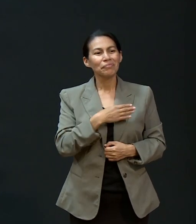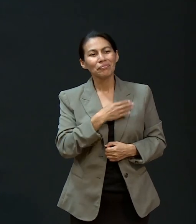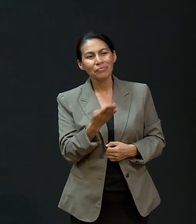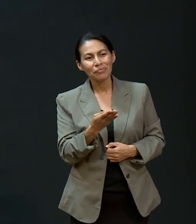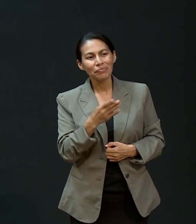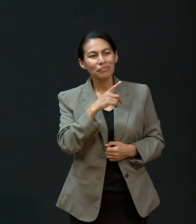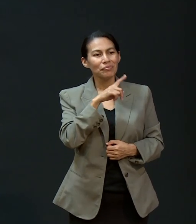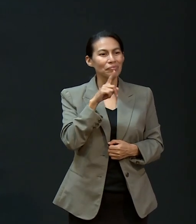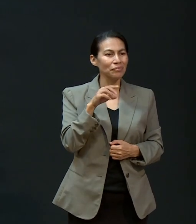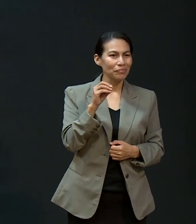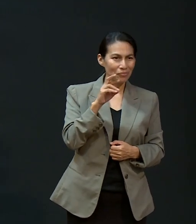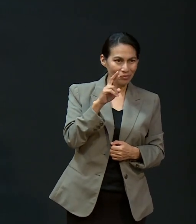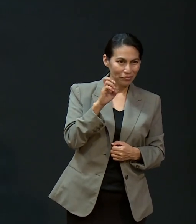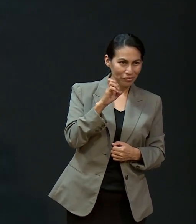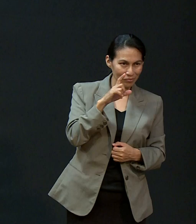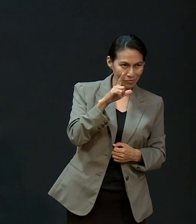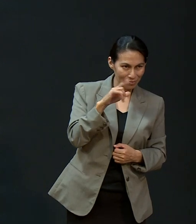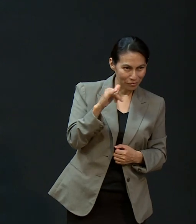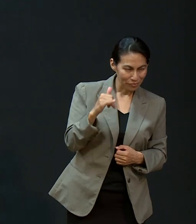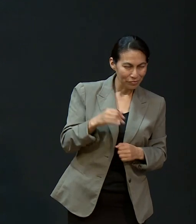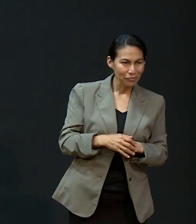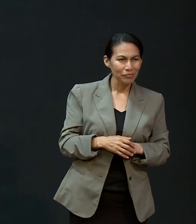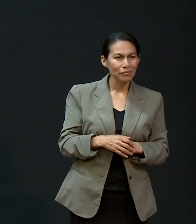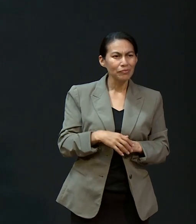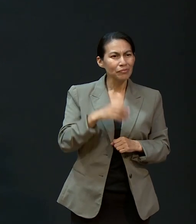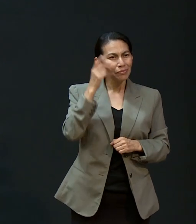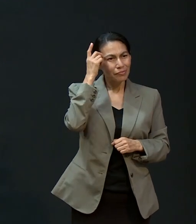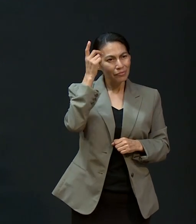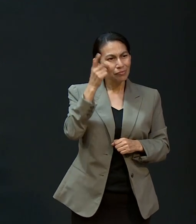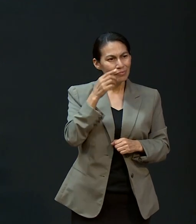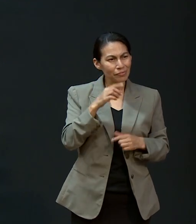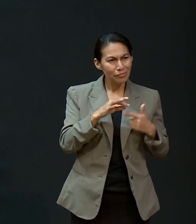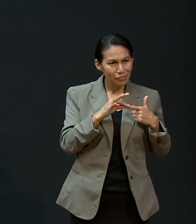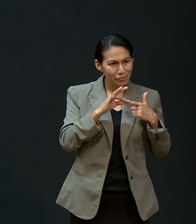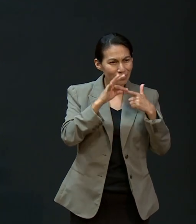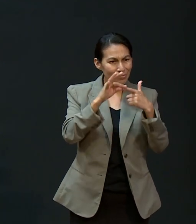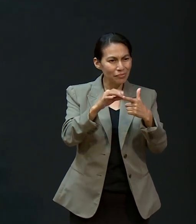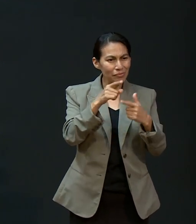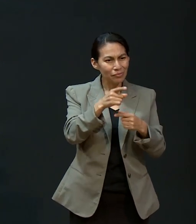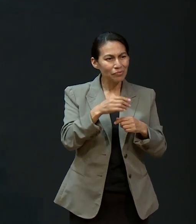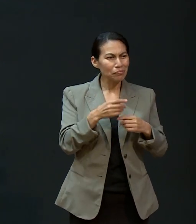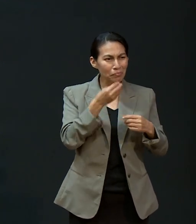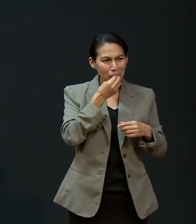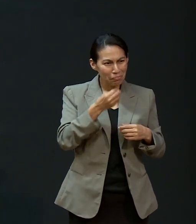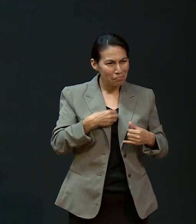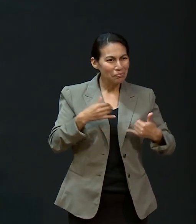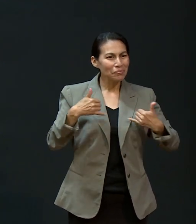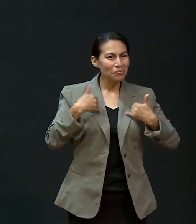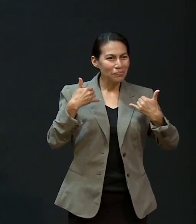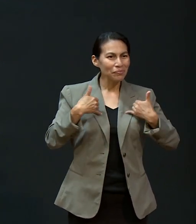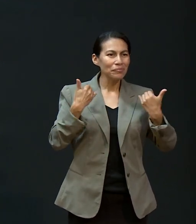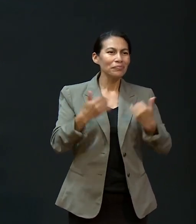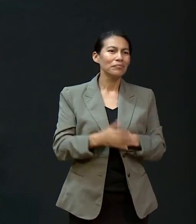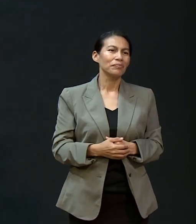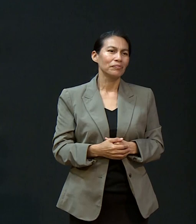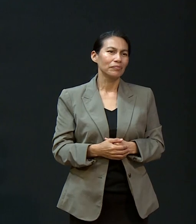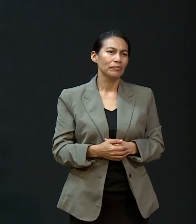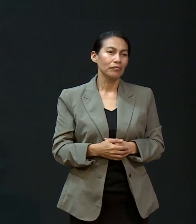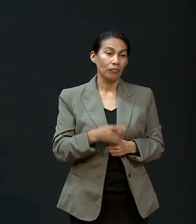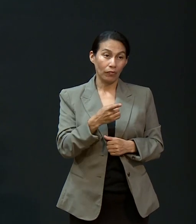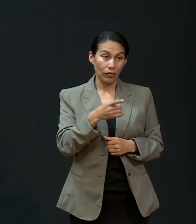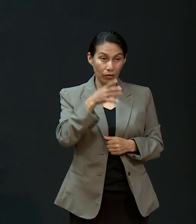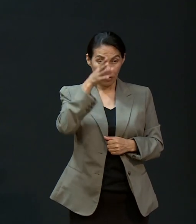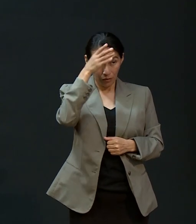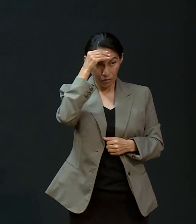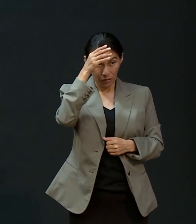Y bueno, Soreli, Dios te ha estado guiando en tu tierna edad y tú